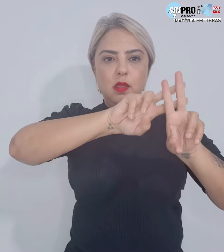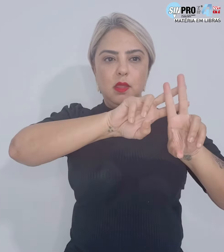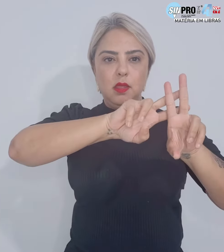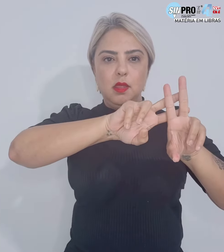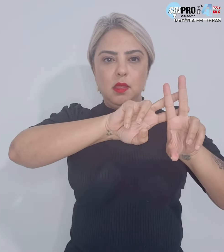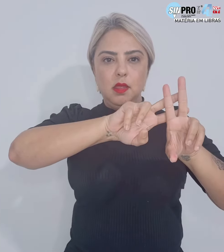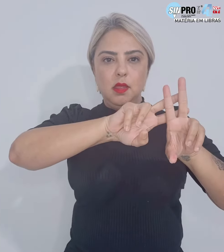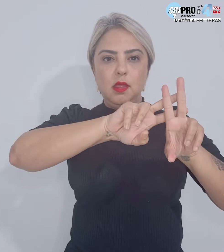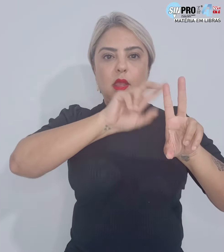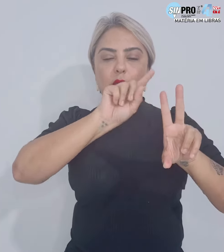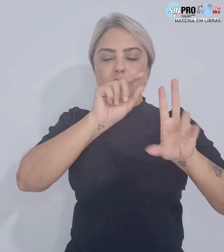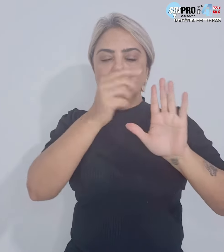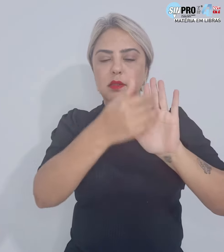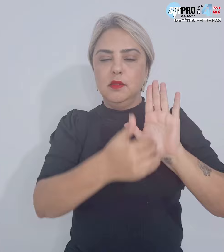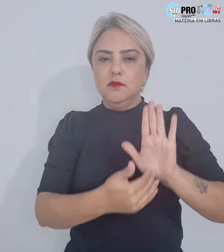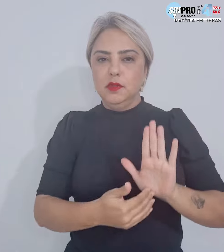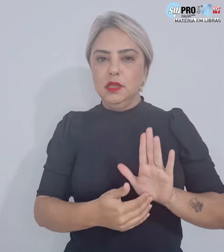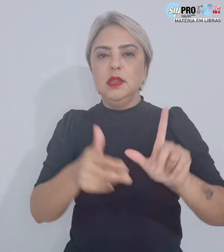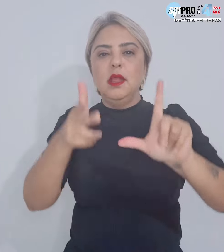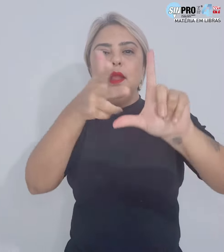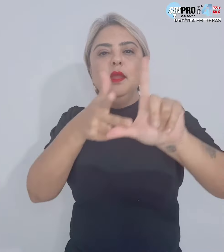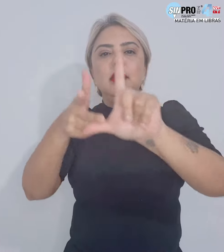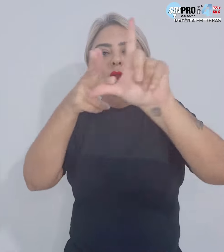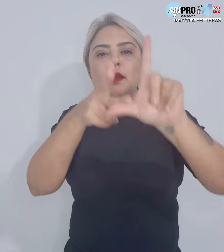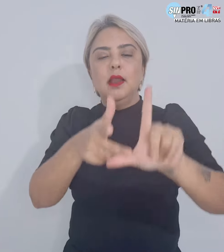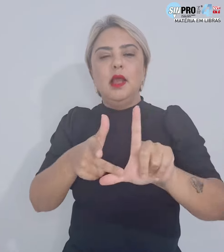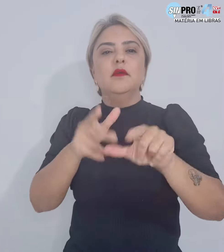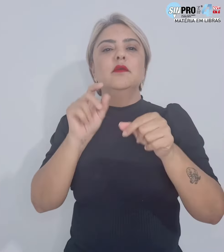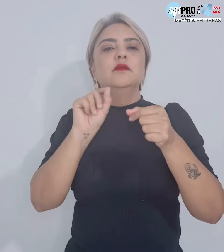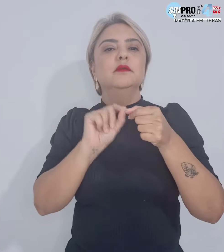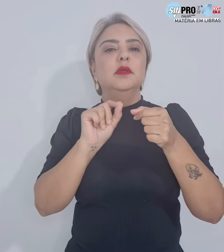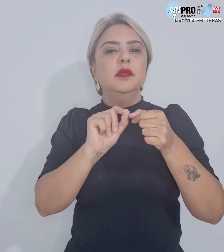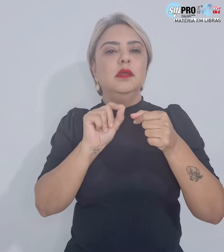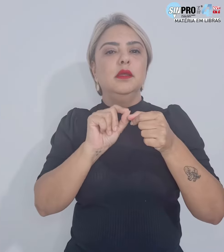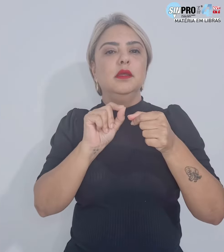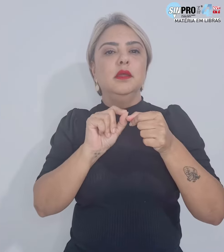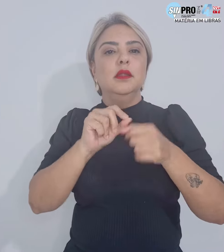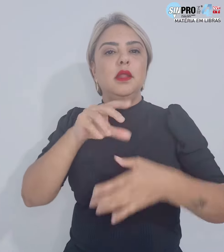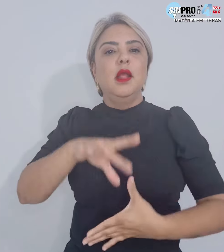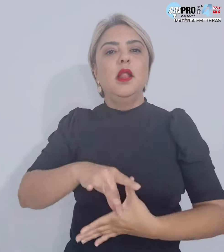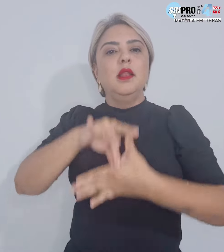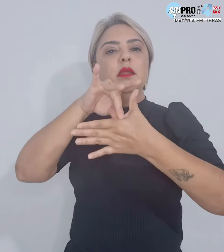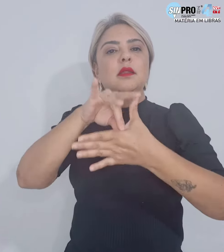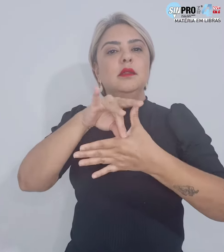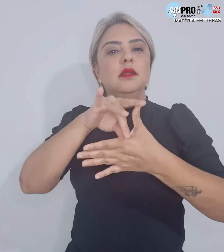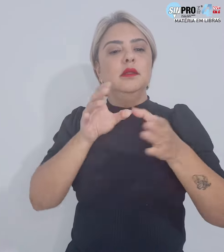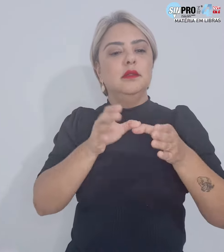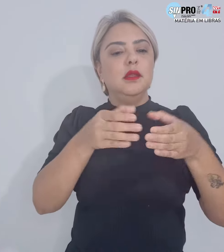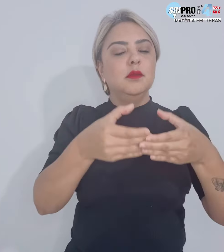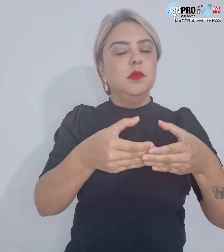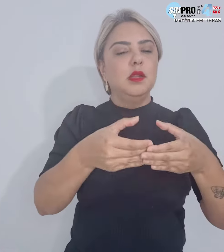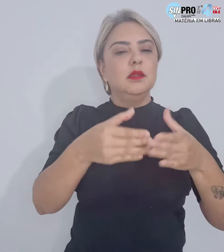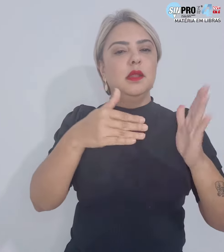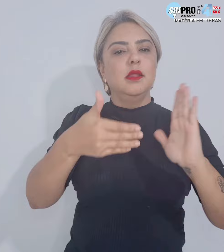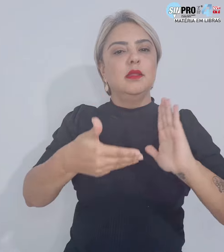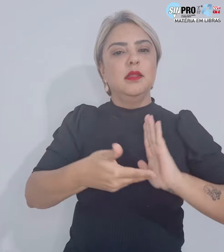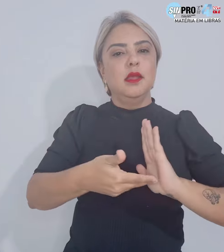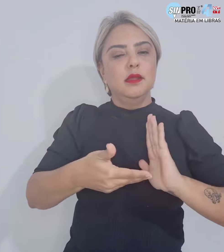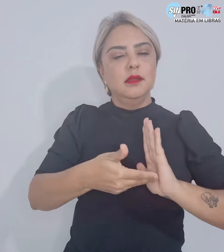a ser definida e live será realizado pela liderança da minoria na Câmara e